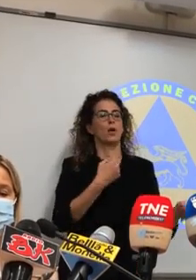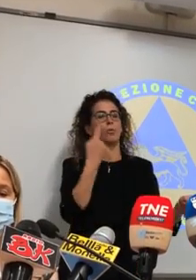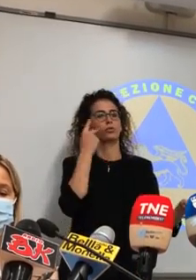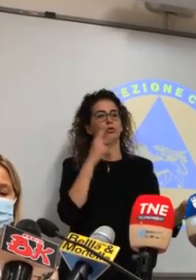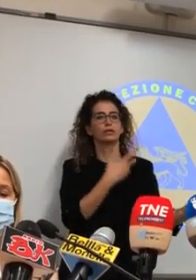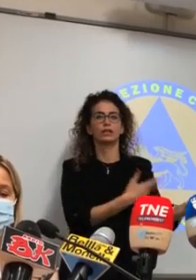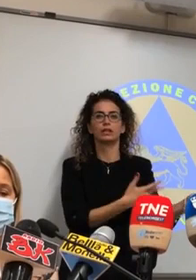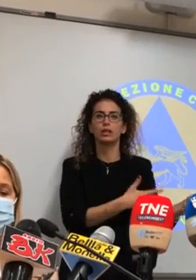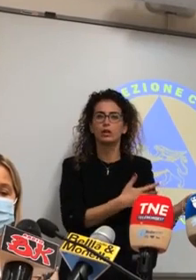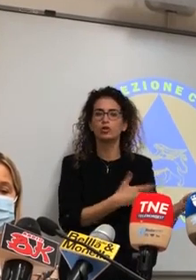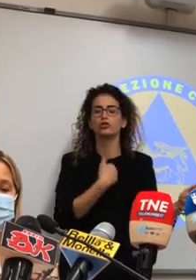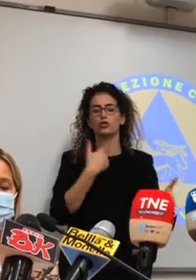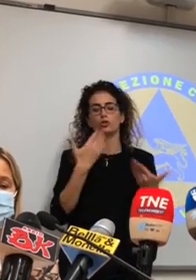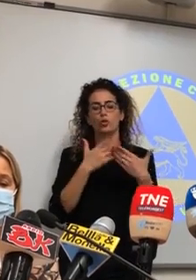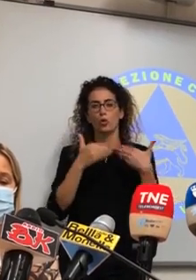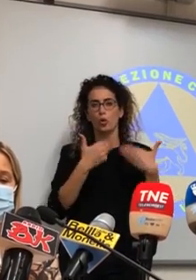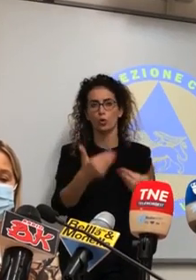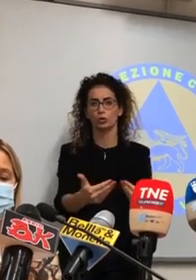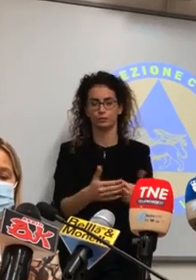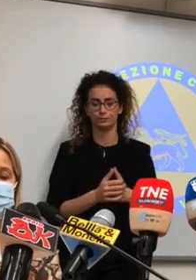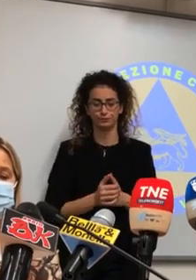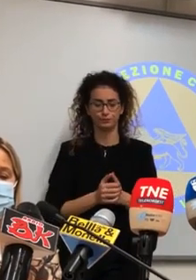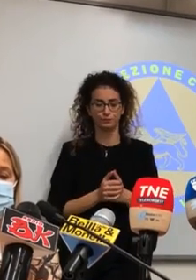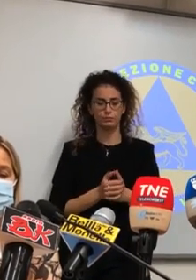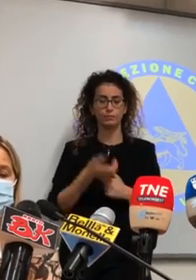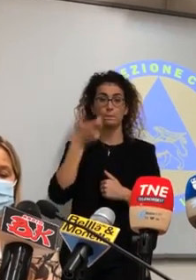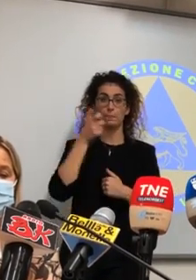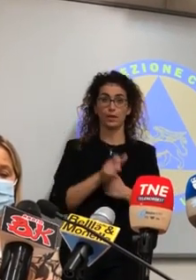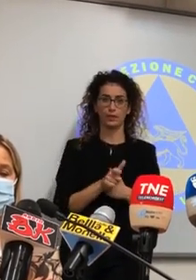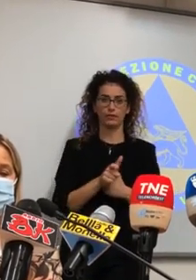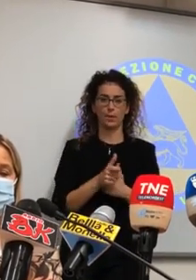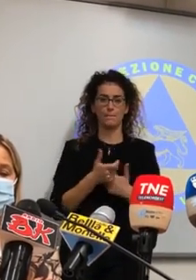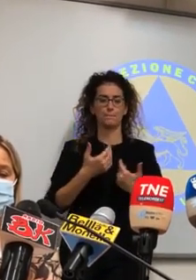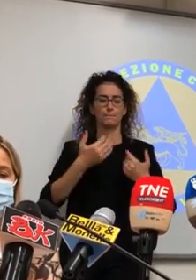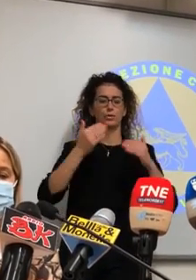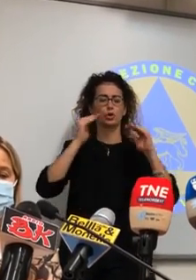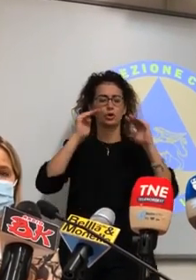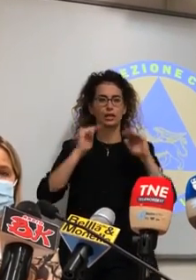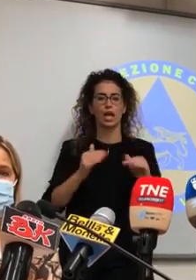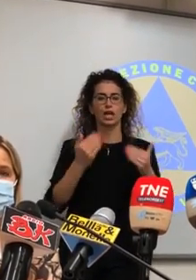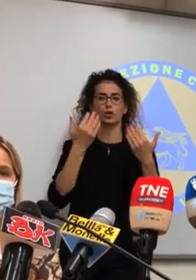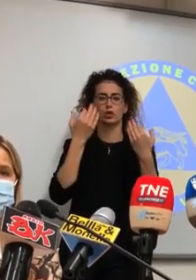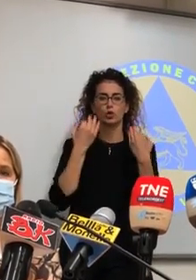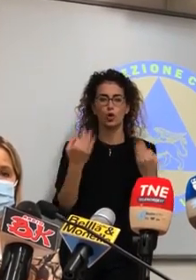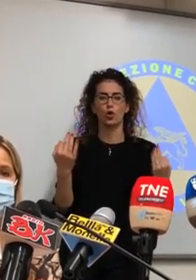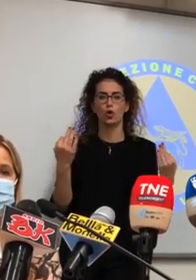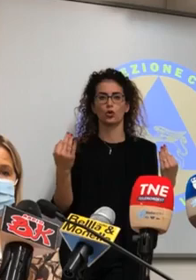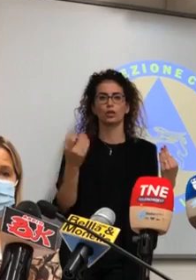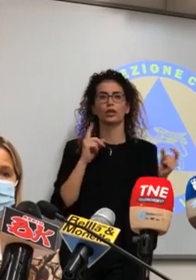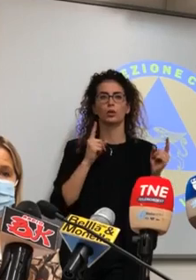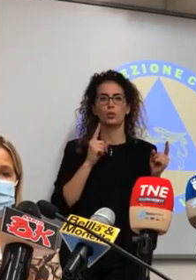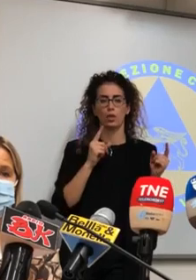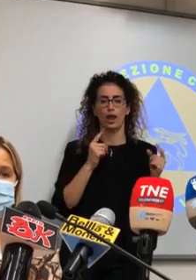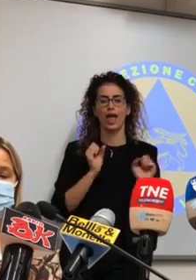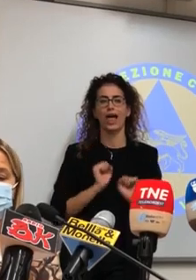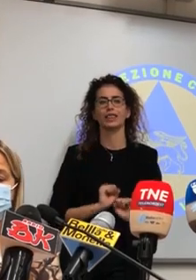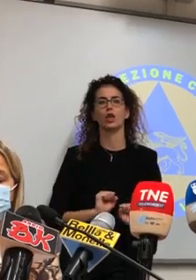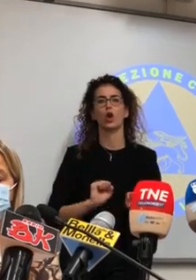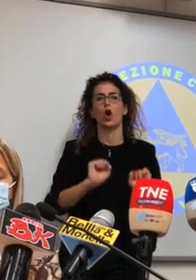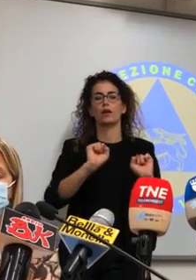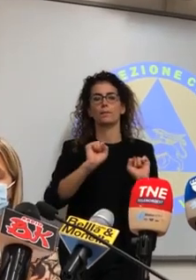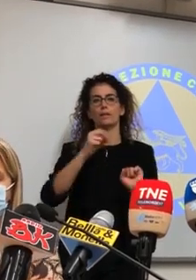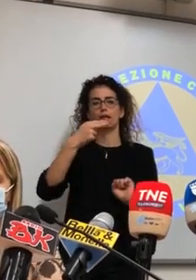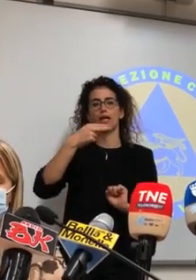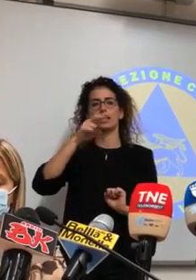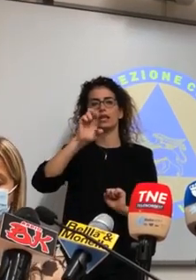Dal punto di vista serologico si stanno facendo degli studi, perché la vera protezione viene data dagli anticorpi neutralizzanti. Quindi